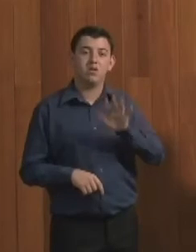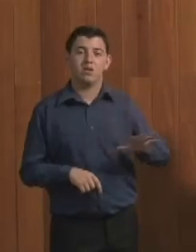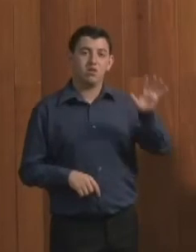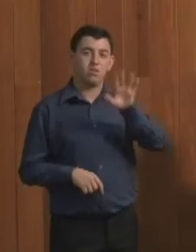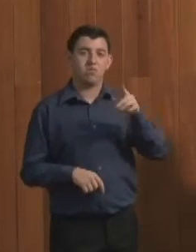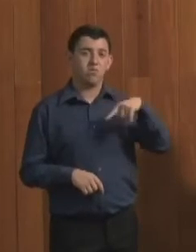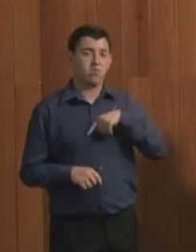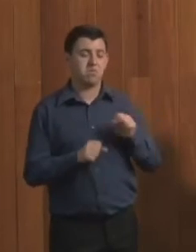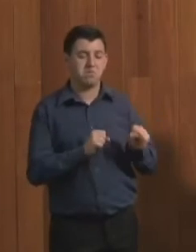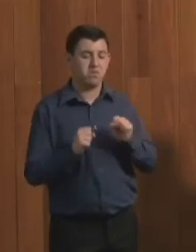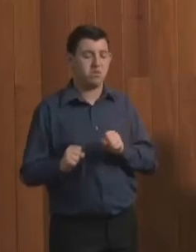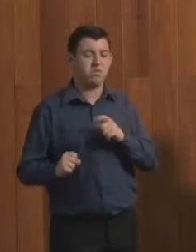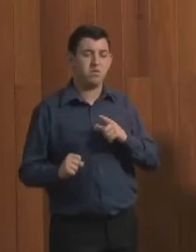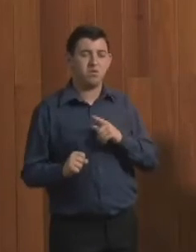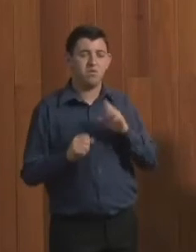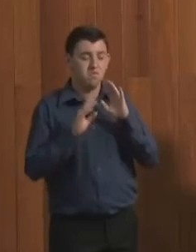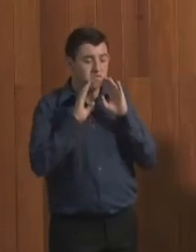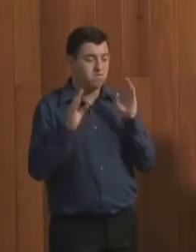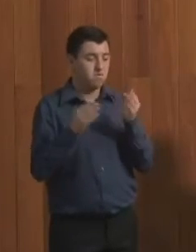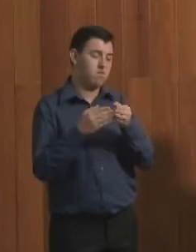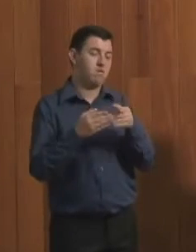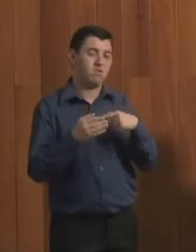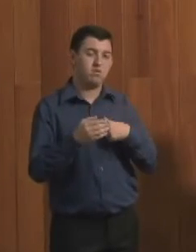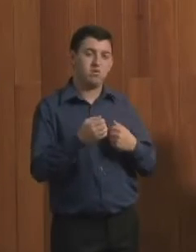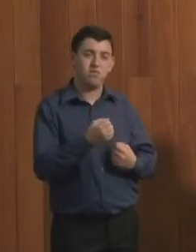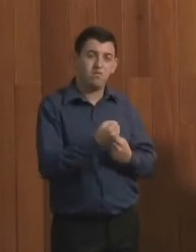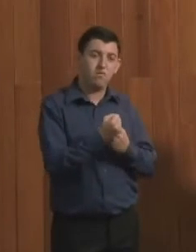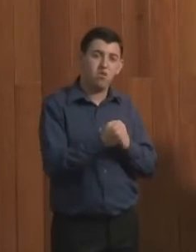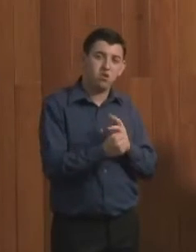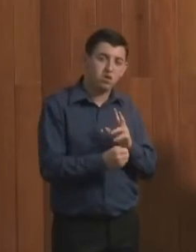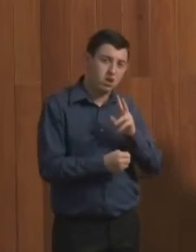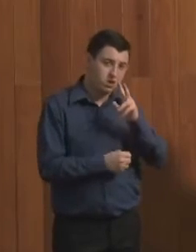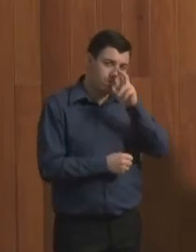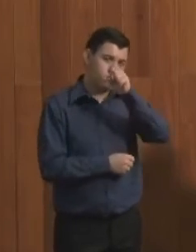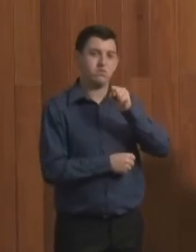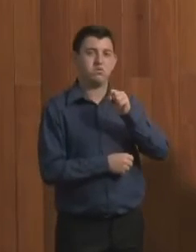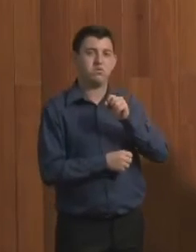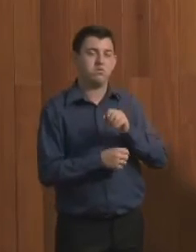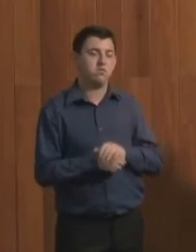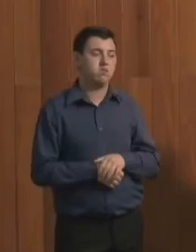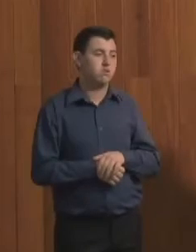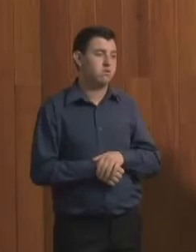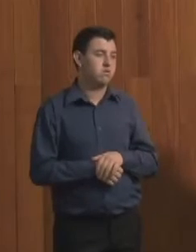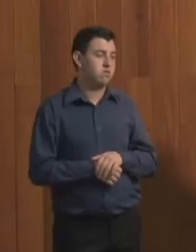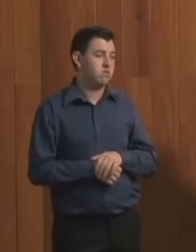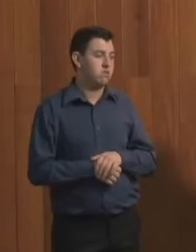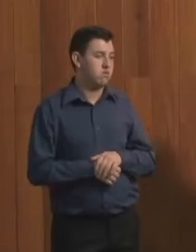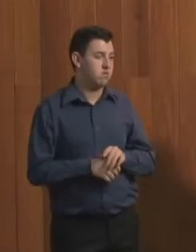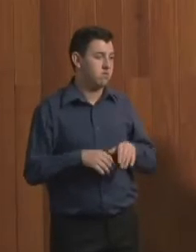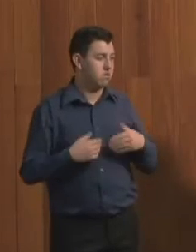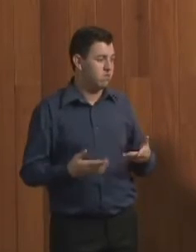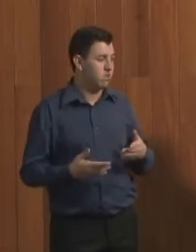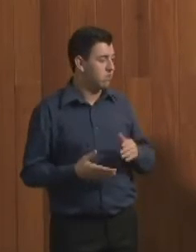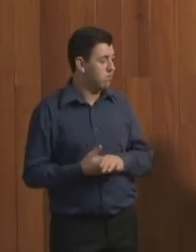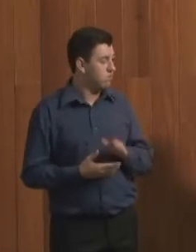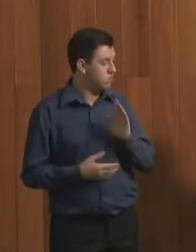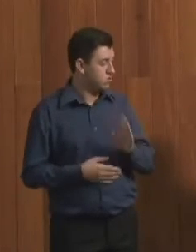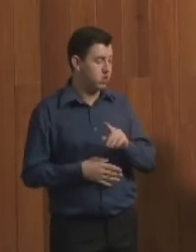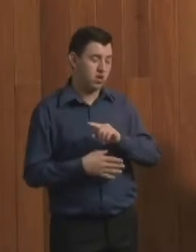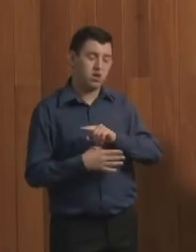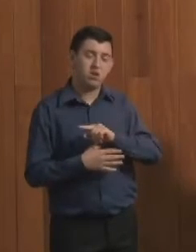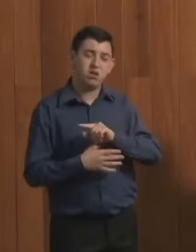possa potencializar em alguns locais onde ainda não tem nenhuma organização. Então, essas foram as